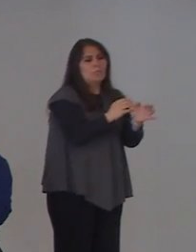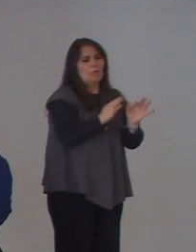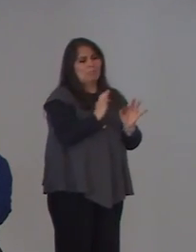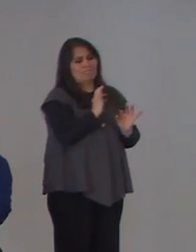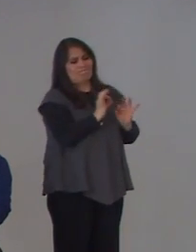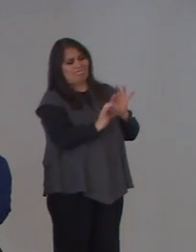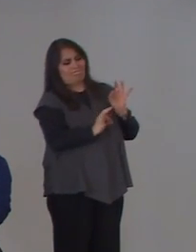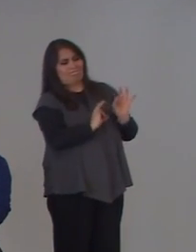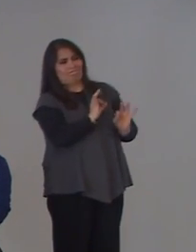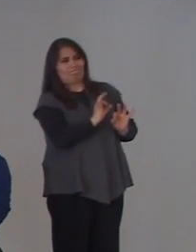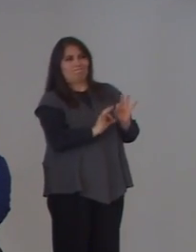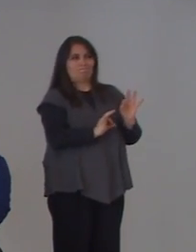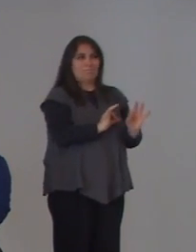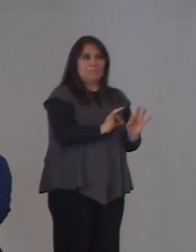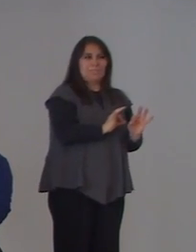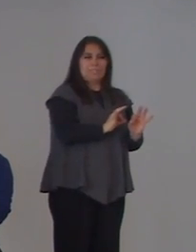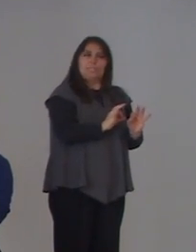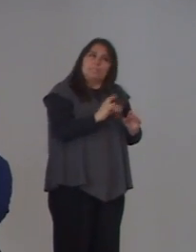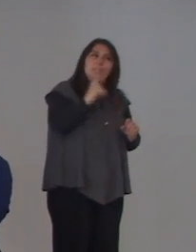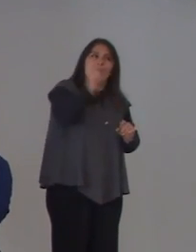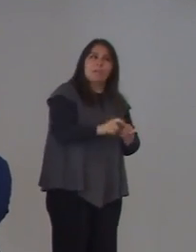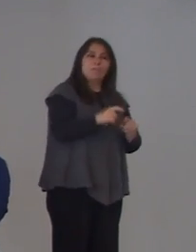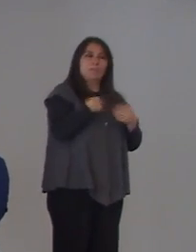que tenemos que tomar. La